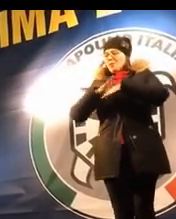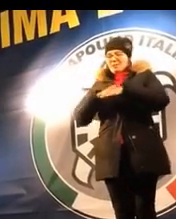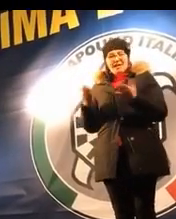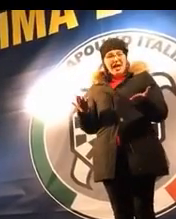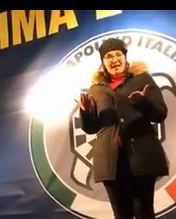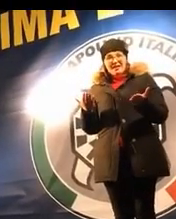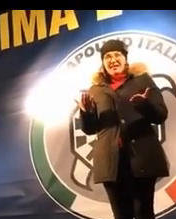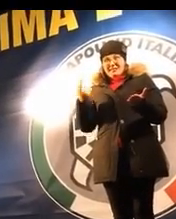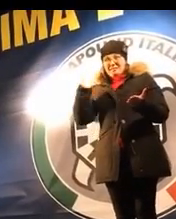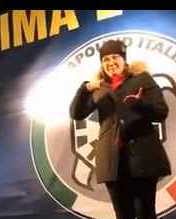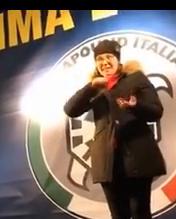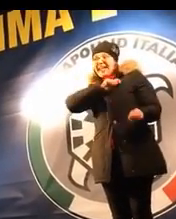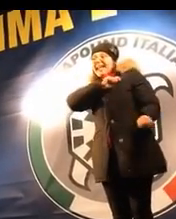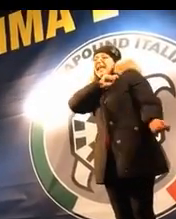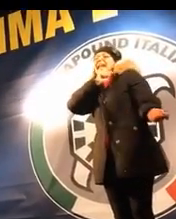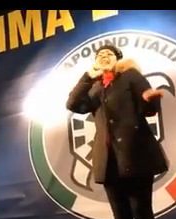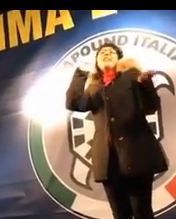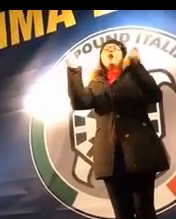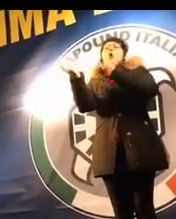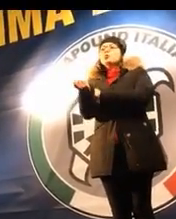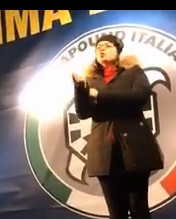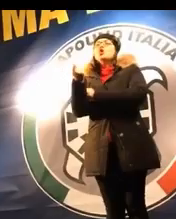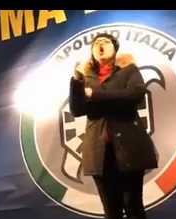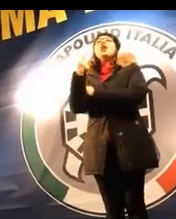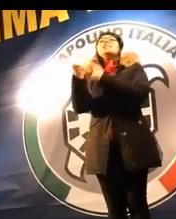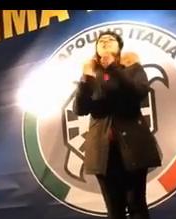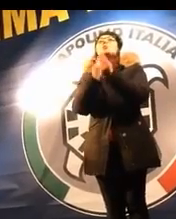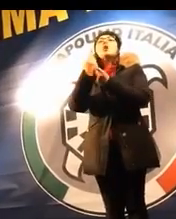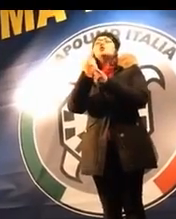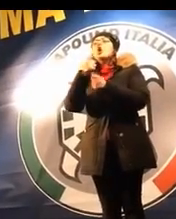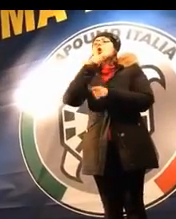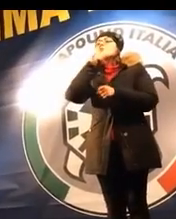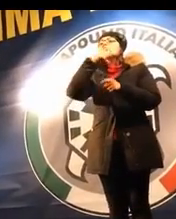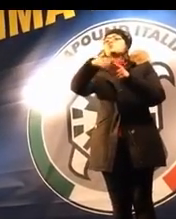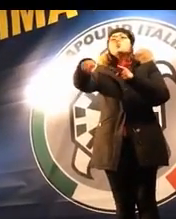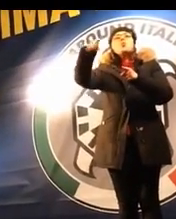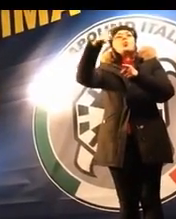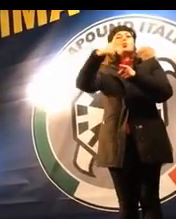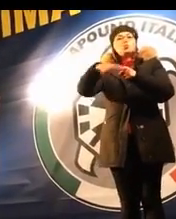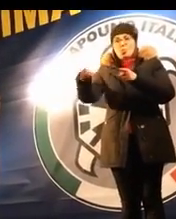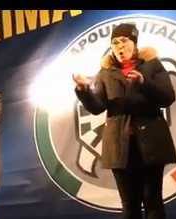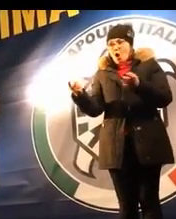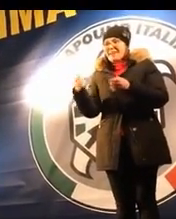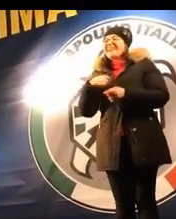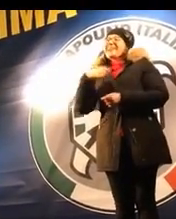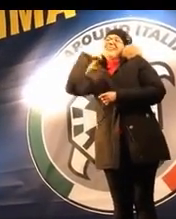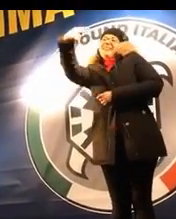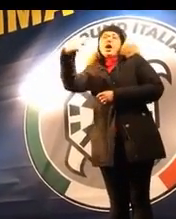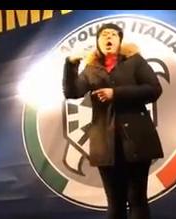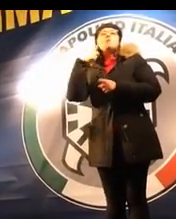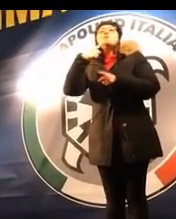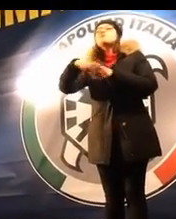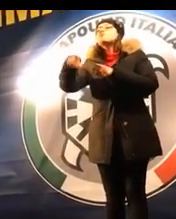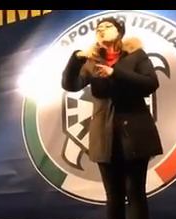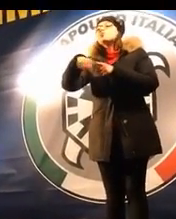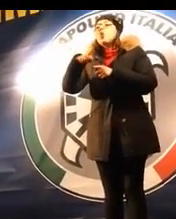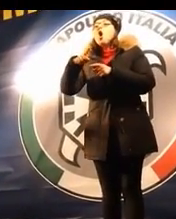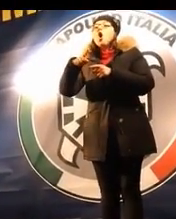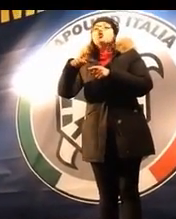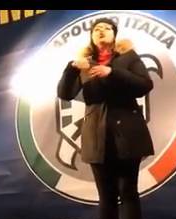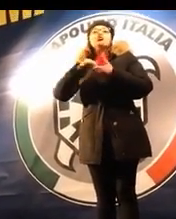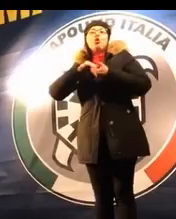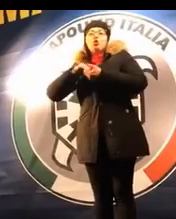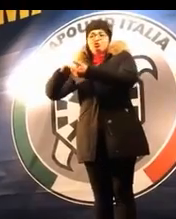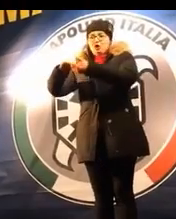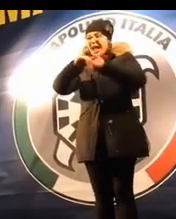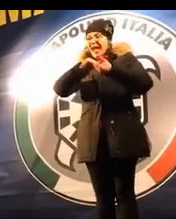dire rivoluzionare il sistema dei mutui e fare quello che noi chiamiamo il mutuo sociale, perché così facendo, se succede anche che magari che